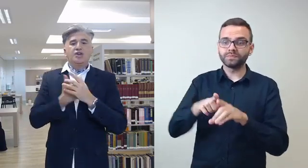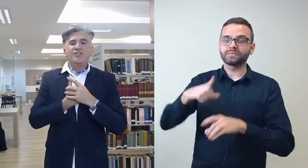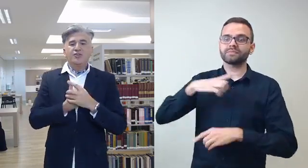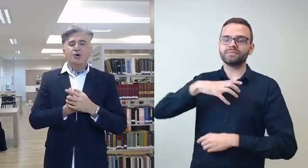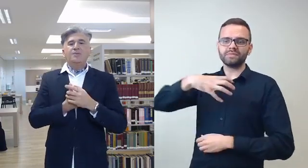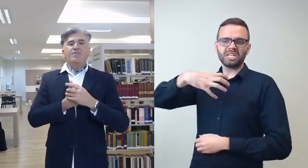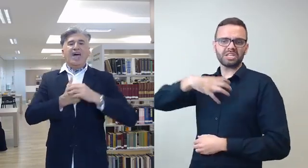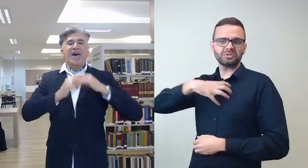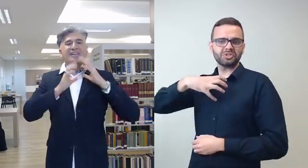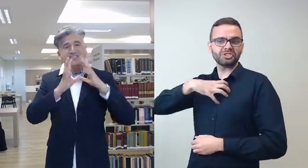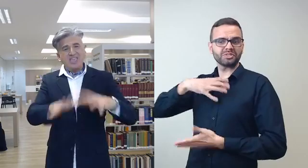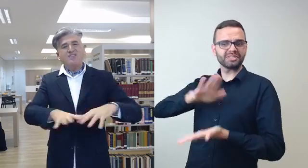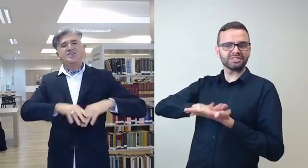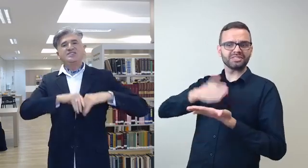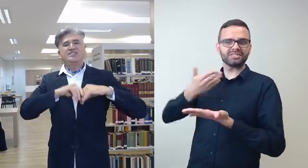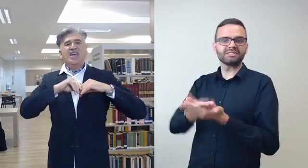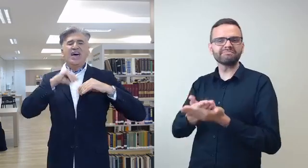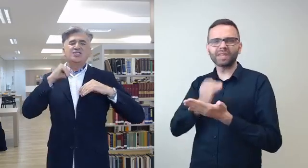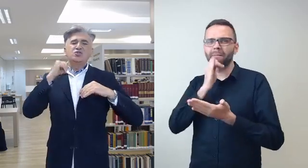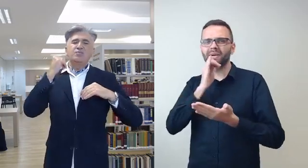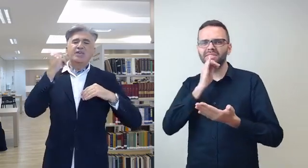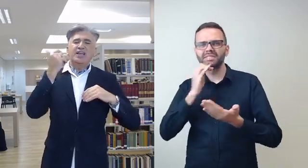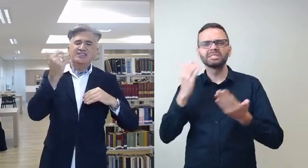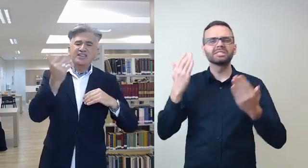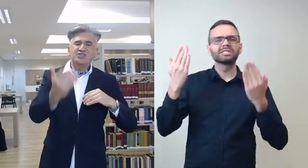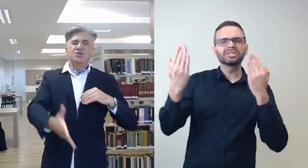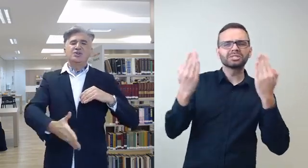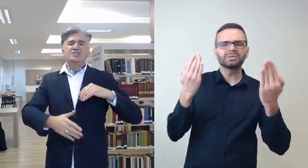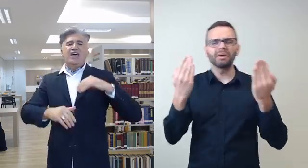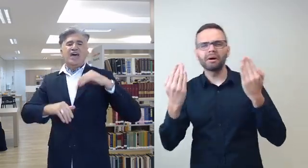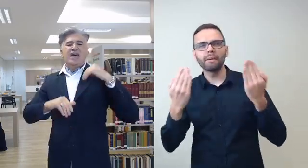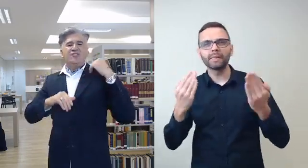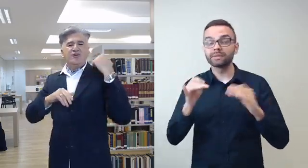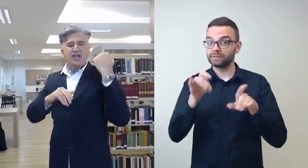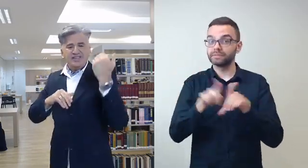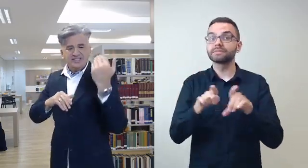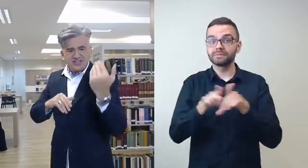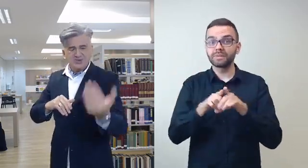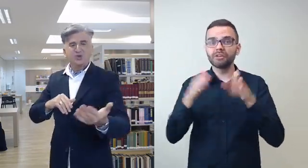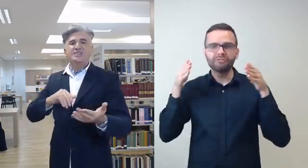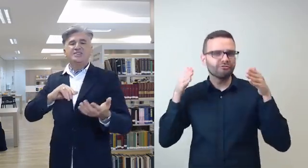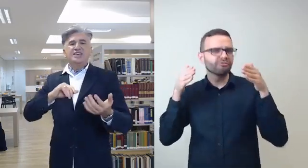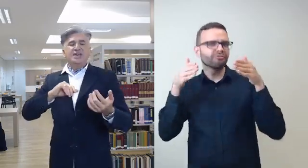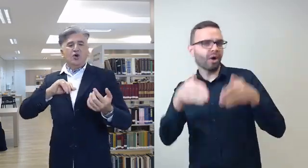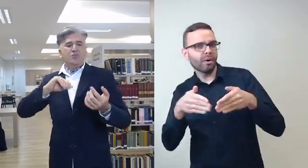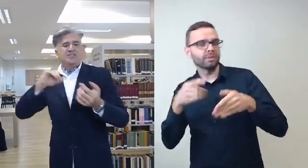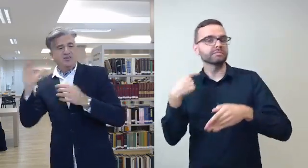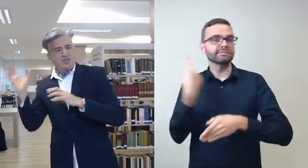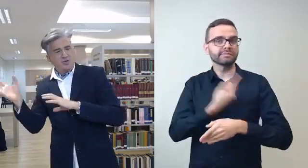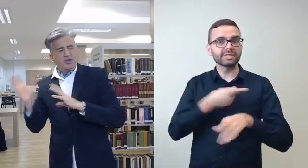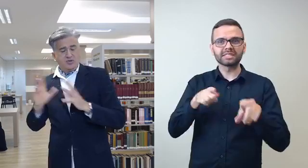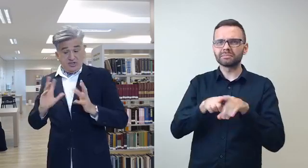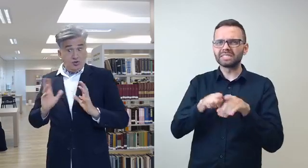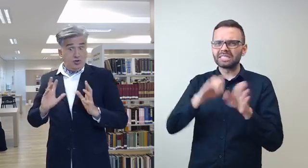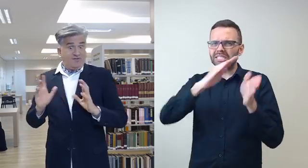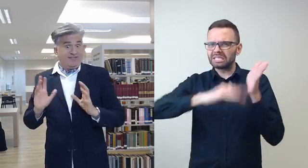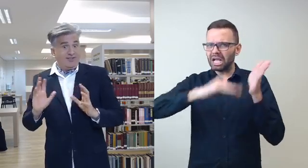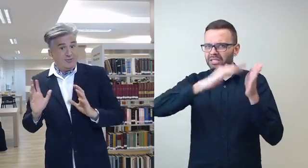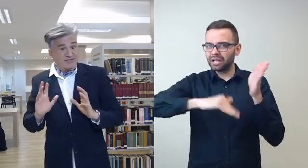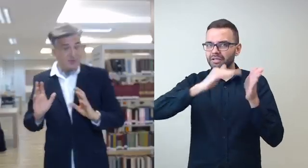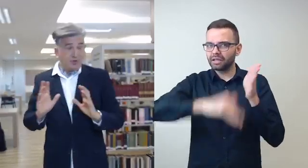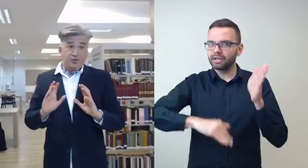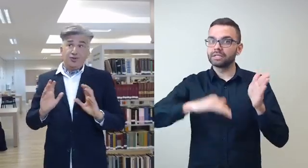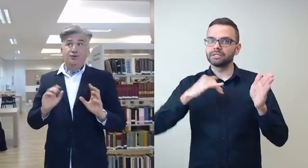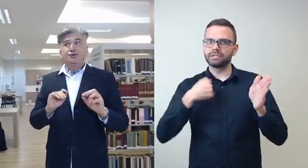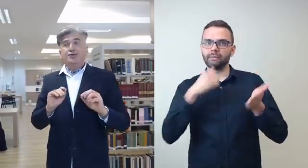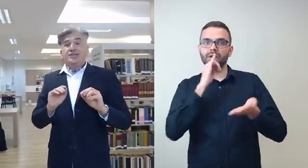do orador, as ênfases, as topicalizações, as focalizações, omissão de conteúdo, se eu não estou fazendo